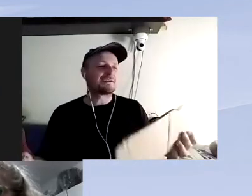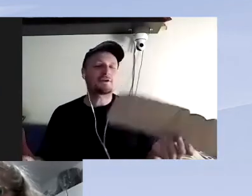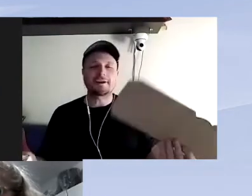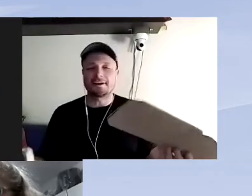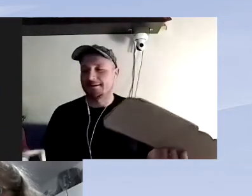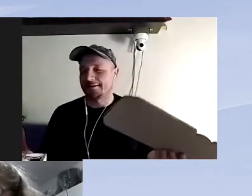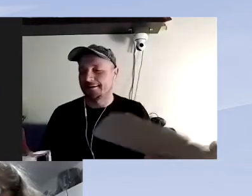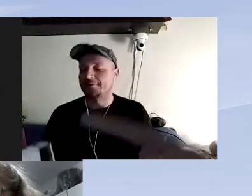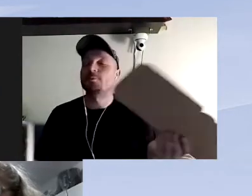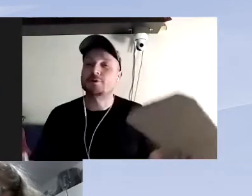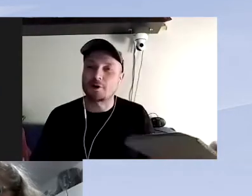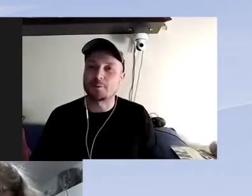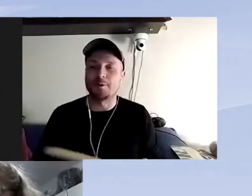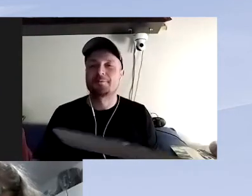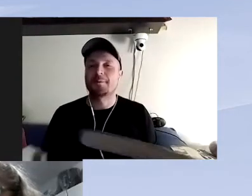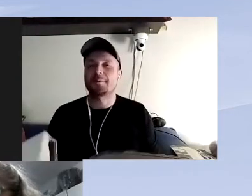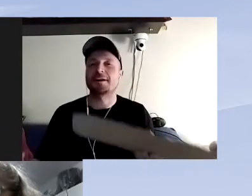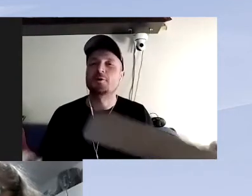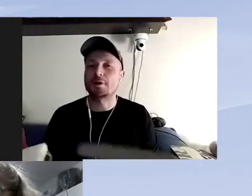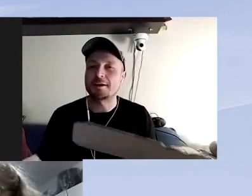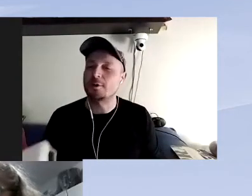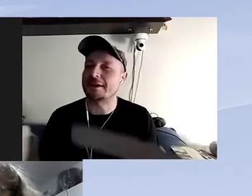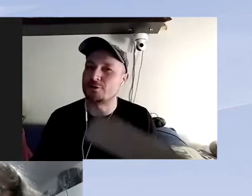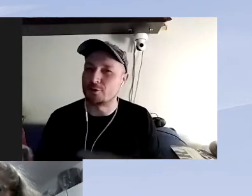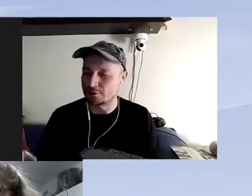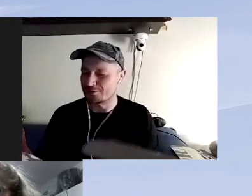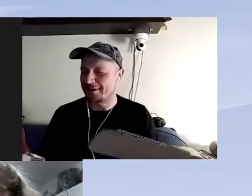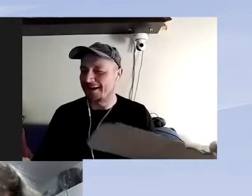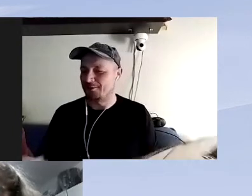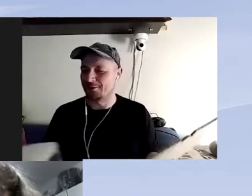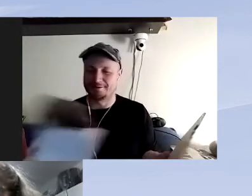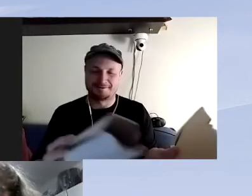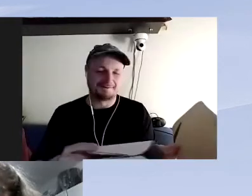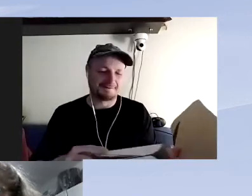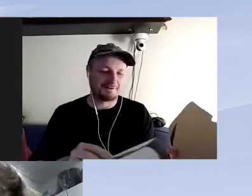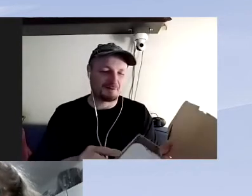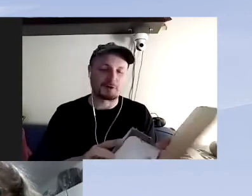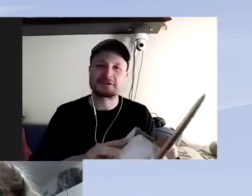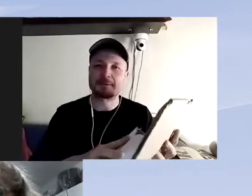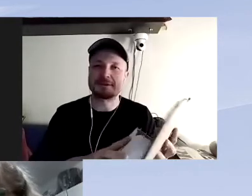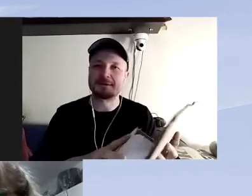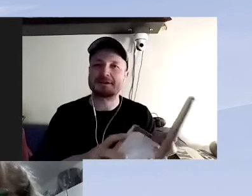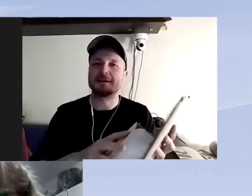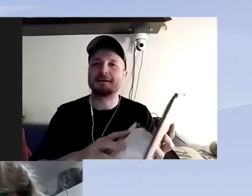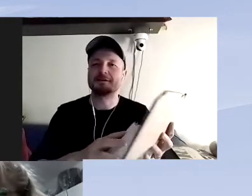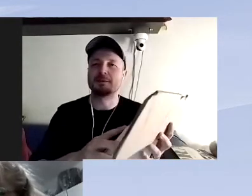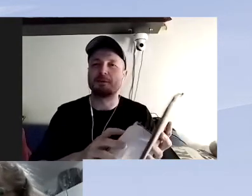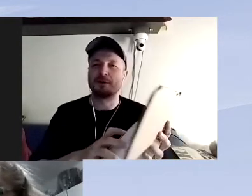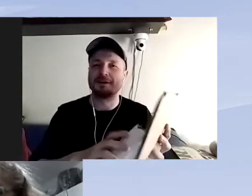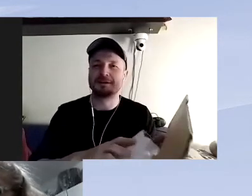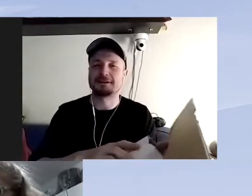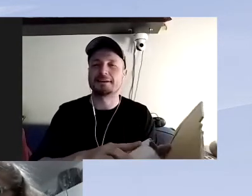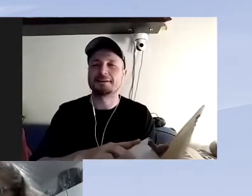Allora, visto che purtroppo per ancora qualche giorno, speriamo, non voglio essere pessimista,